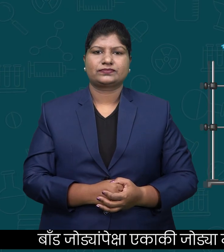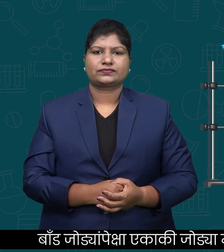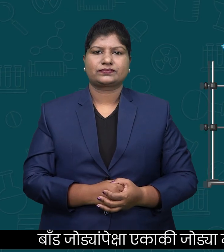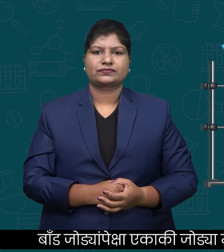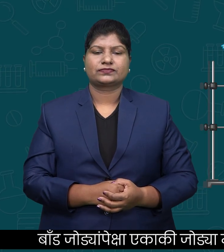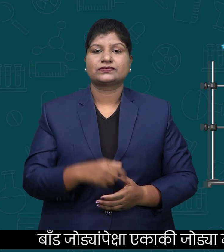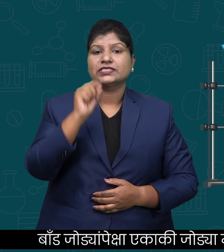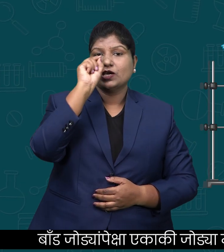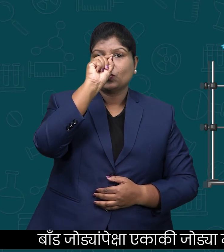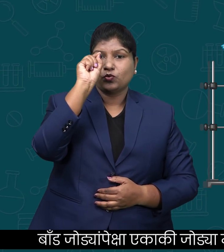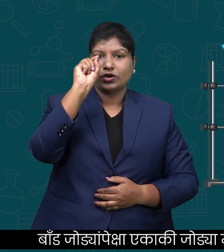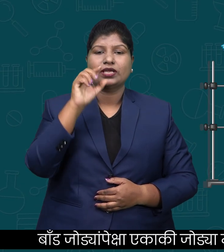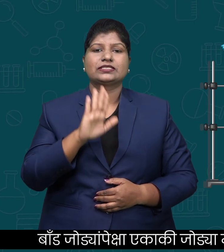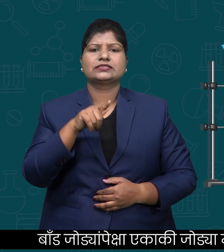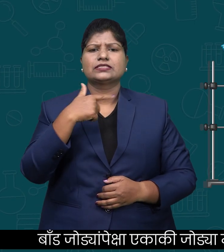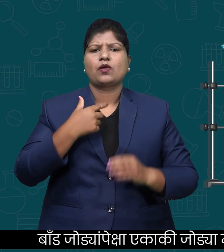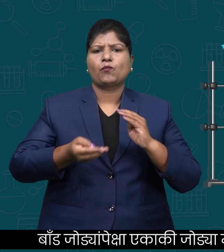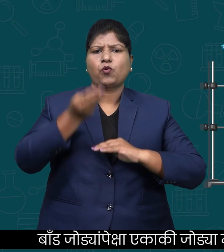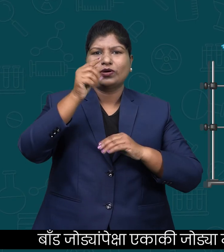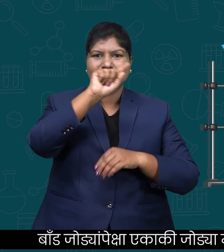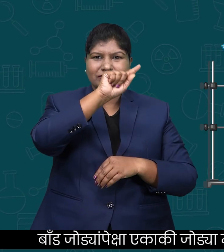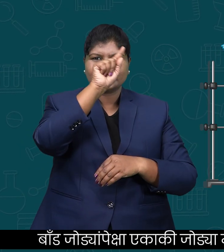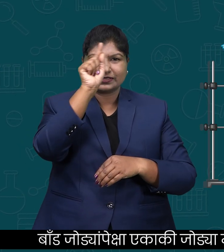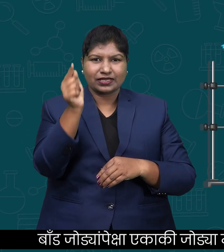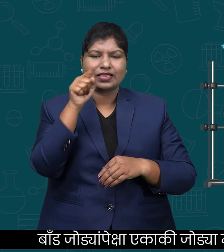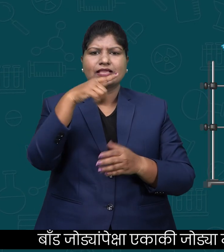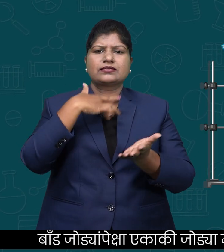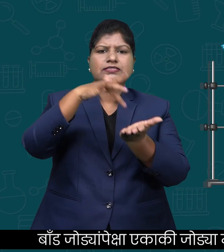बॉन्ड जोड्यांपेक्षा एकाकी जोड्या मध्य अणूभोवती अधिक जागा व्यापतात.